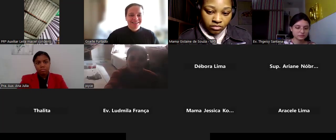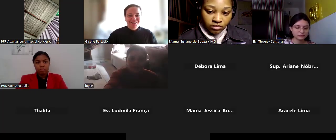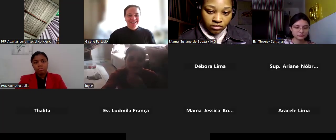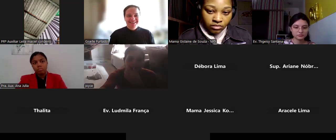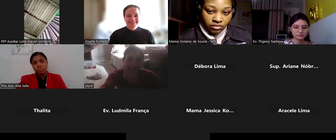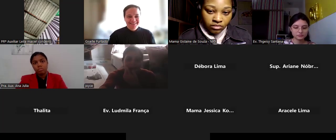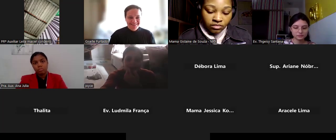bastante.